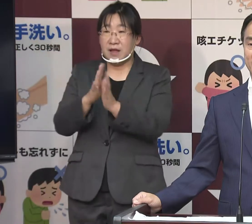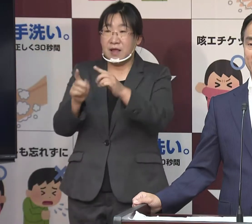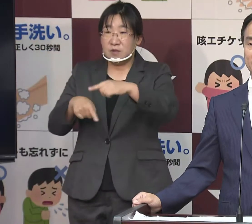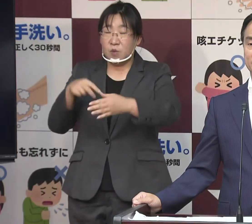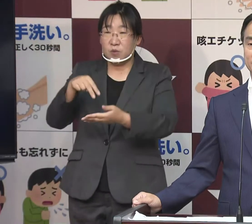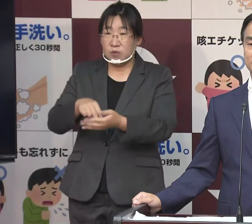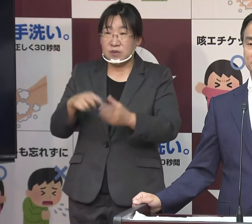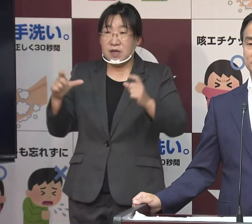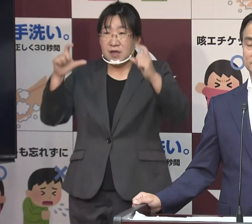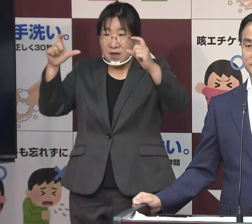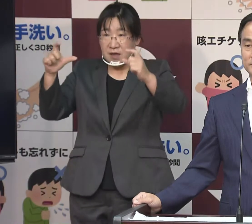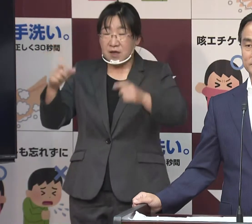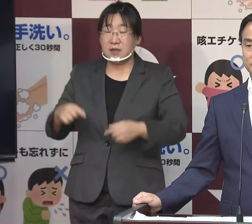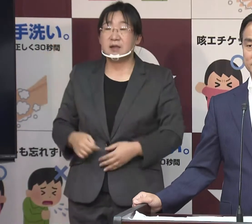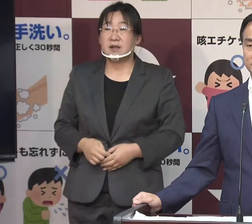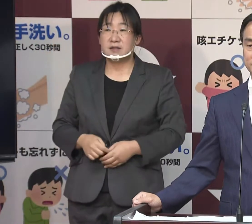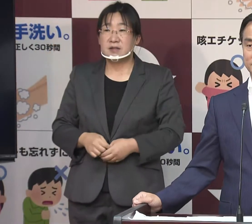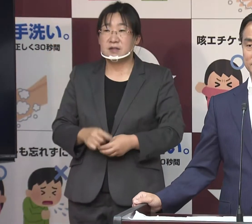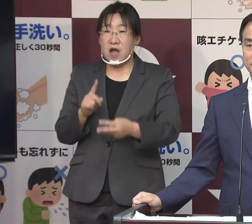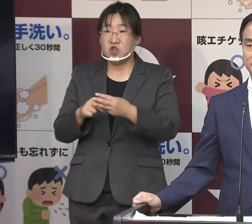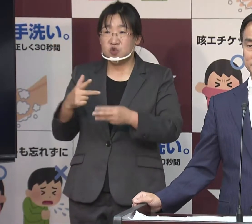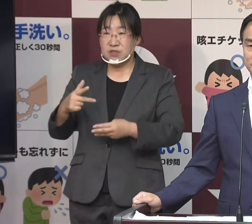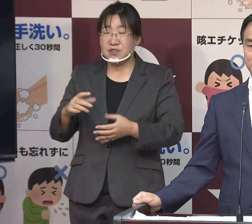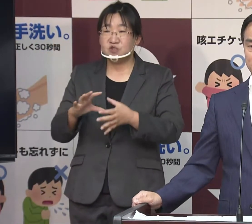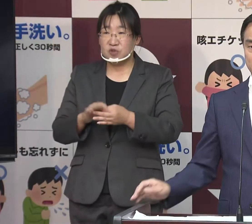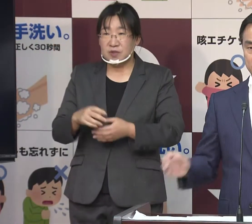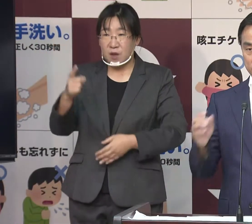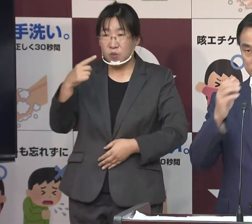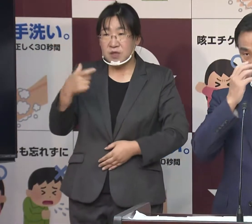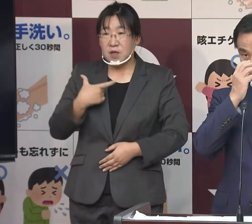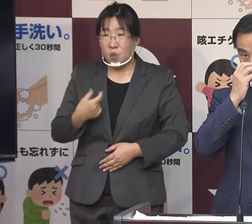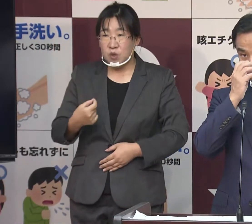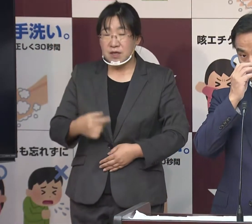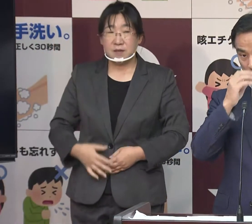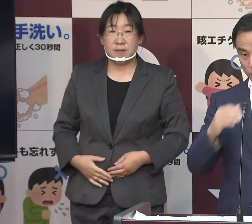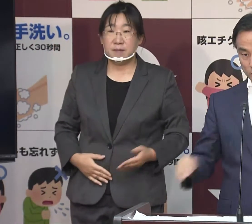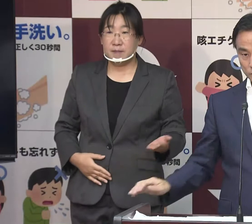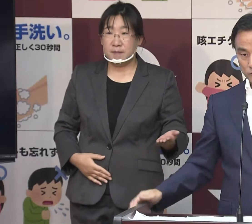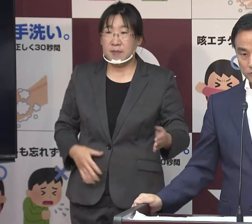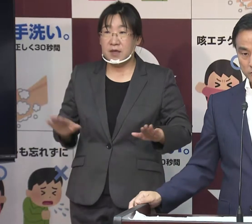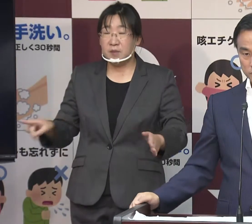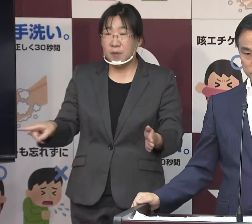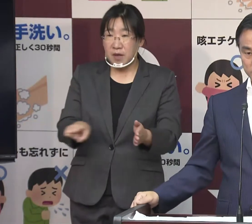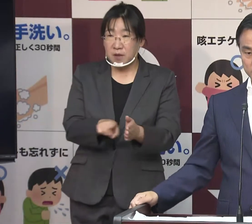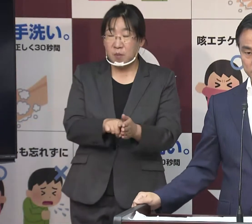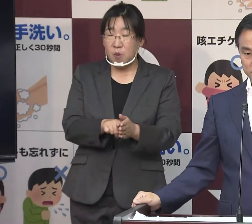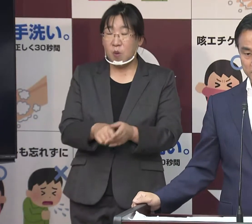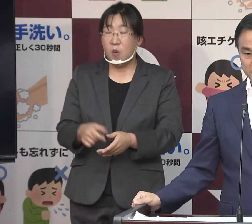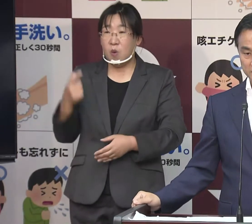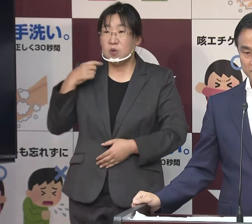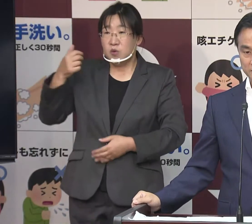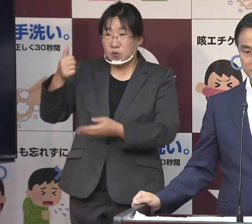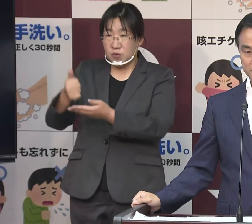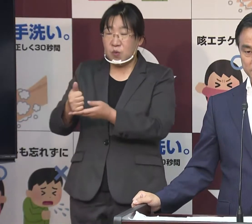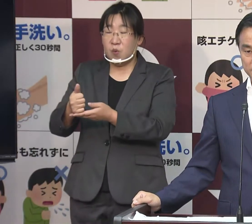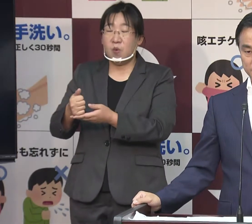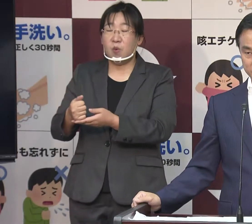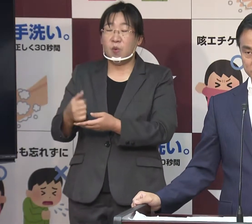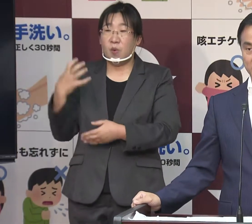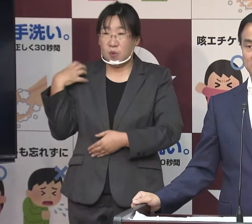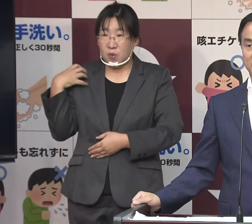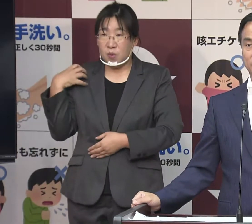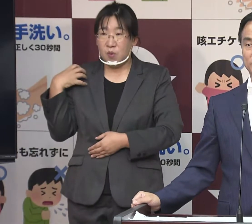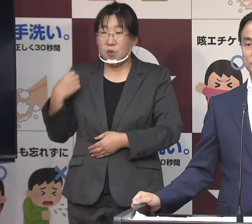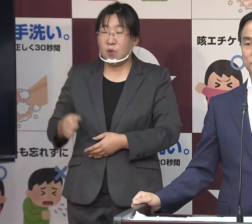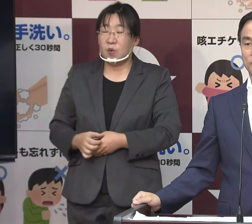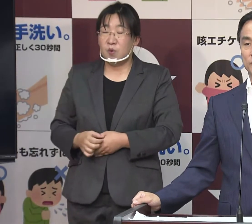た趣旨について教えていただきたいと思います。 そうですね、まあ、これまでもあの総理との在任、まあ、就